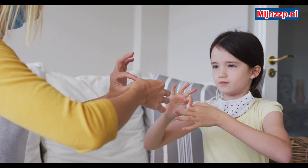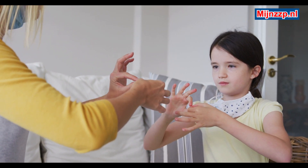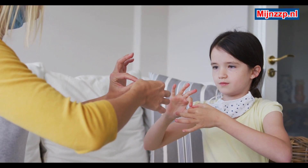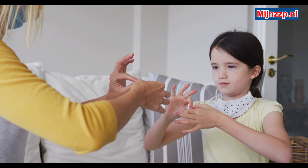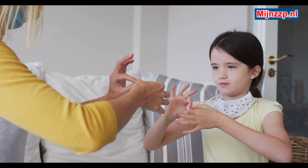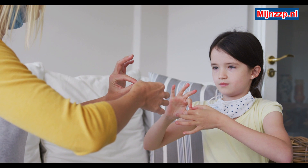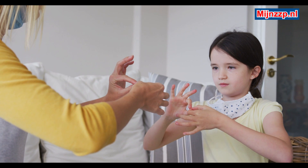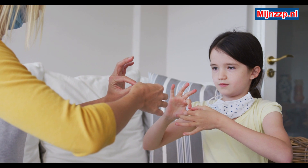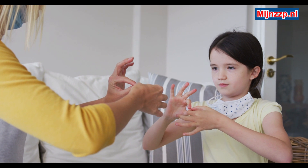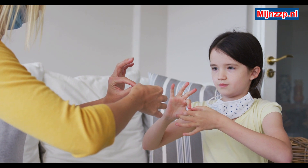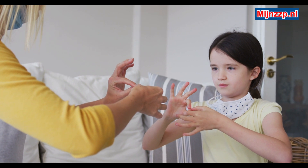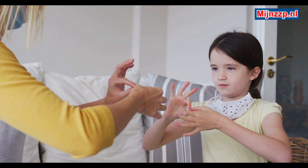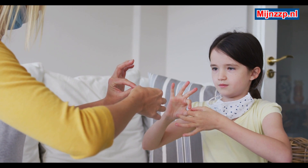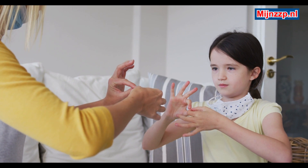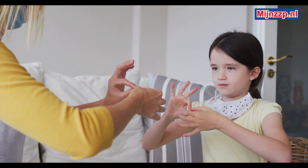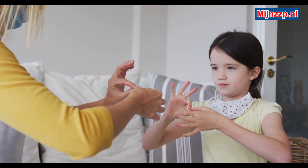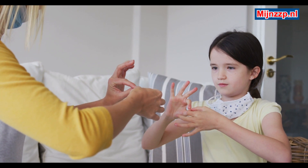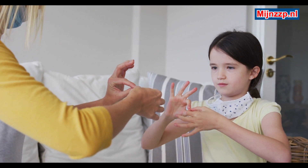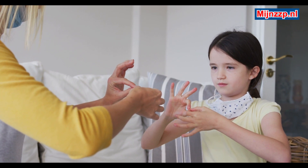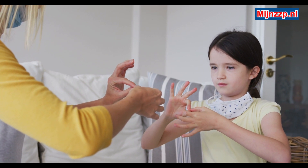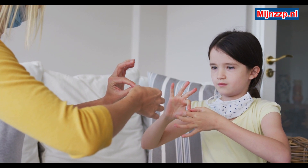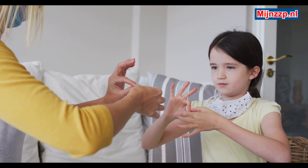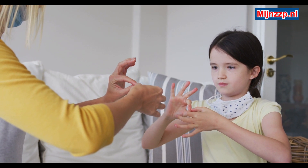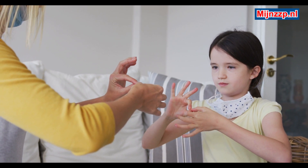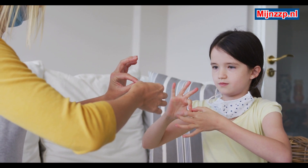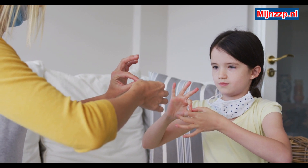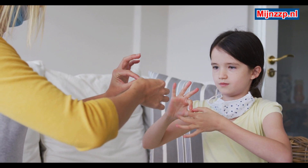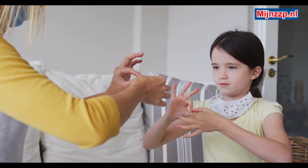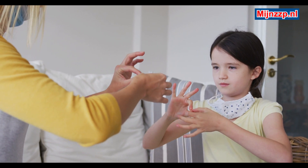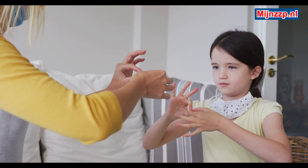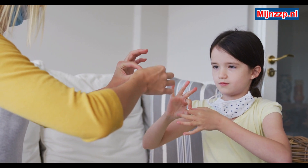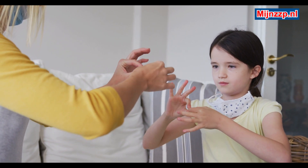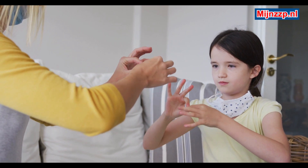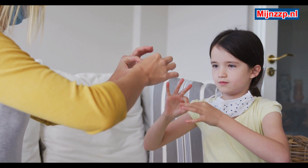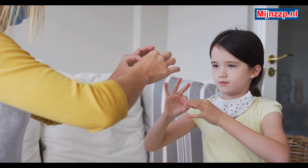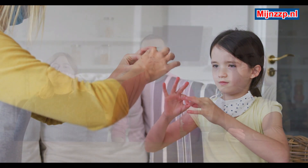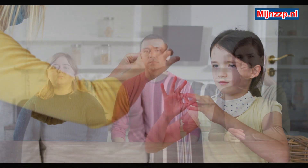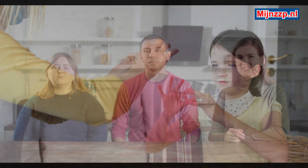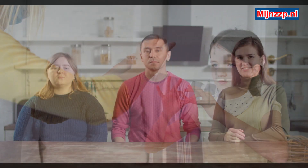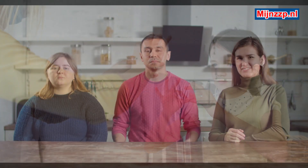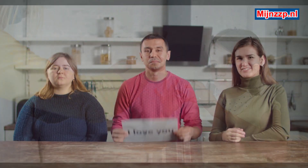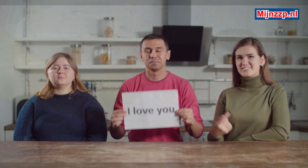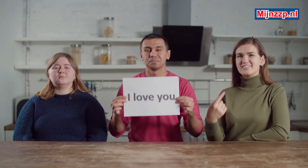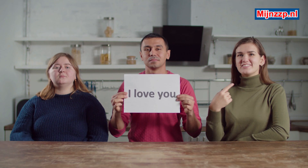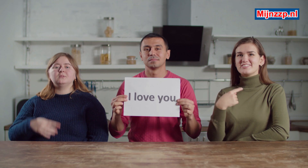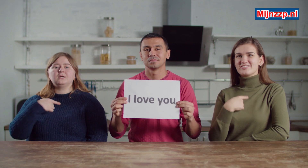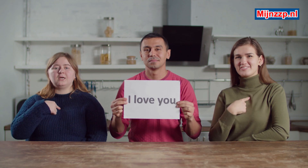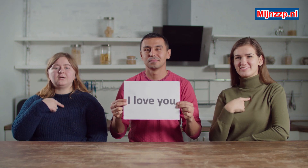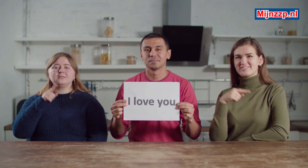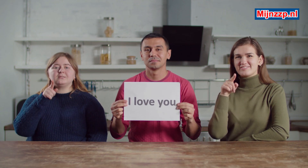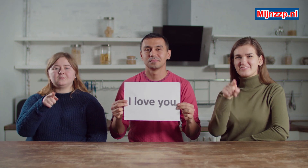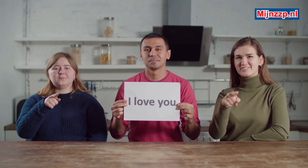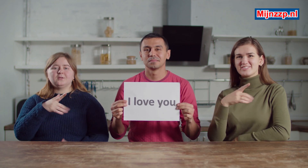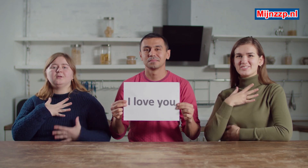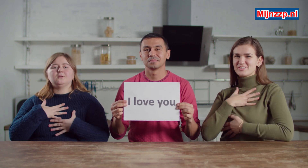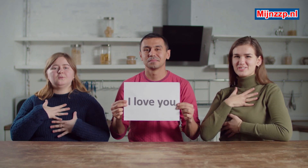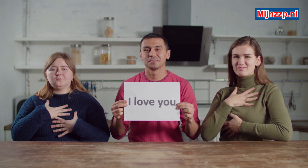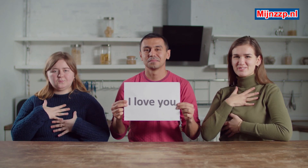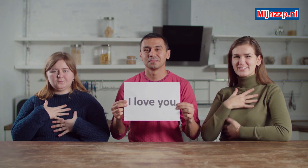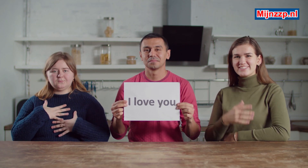ist eine Frage des Ausprobierens und Übens. Es ist nicht der Fall, dass ein Gebärdensprachdolmetscher für jedes Wort eine